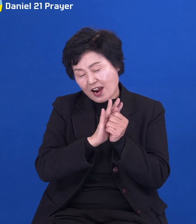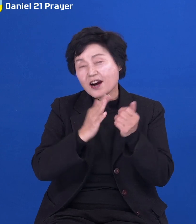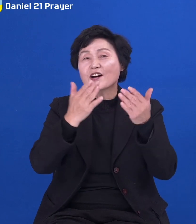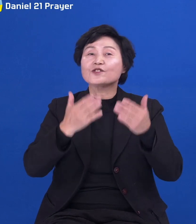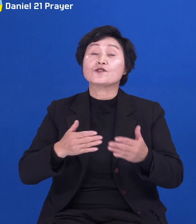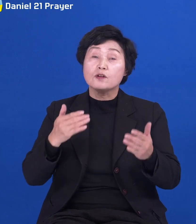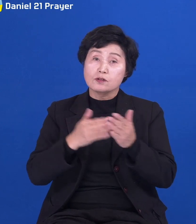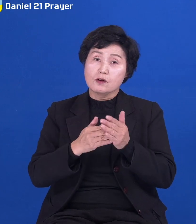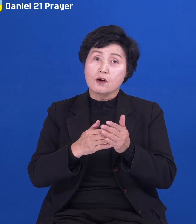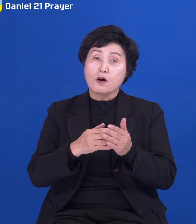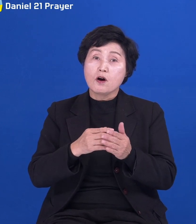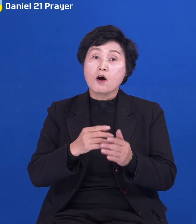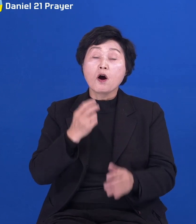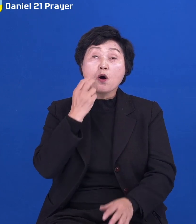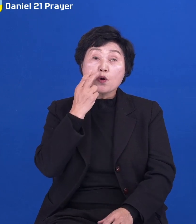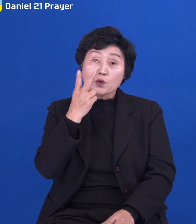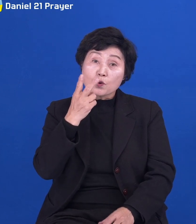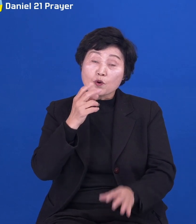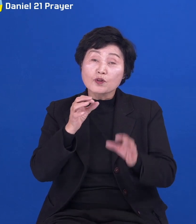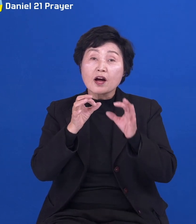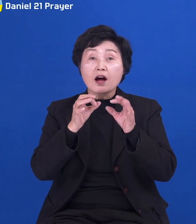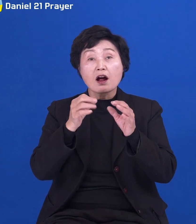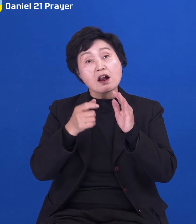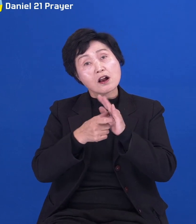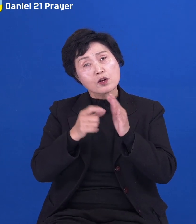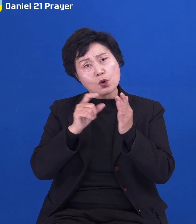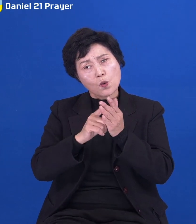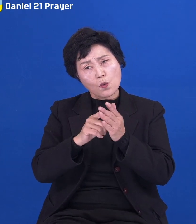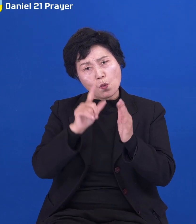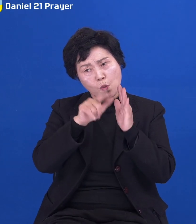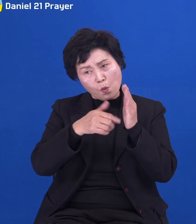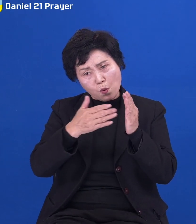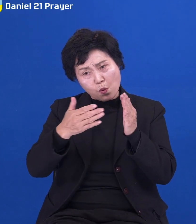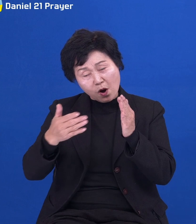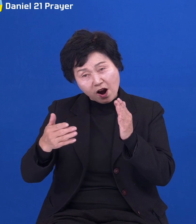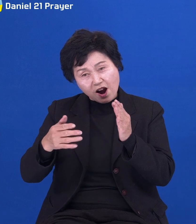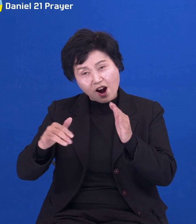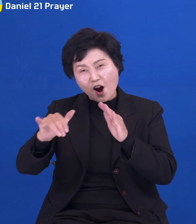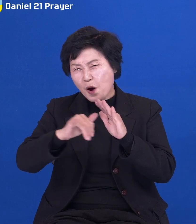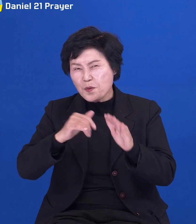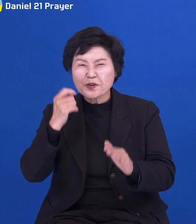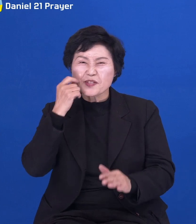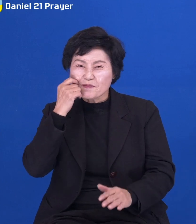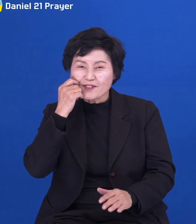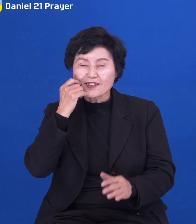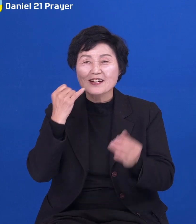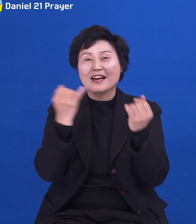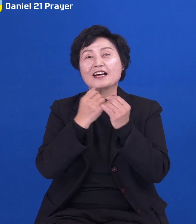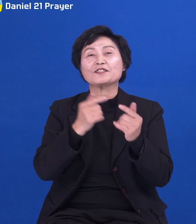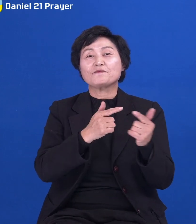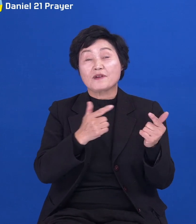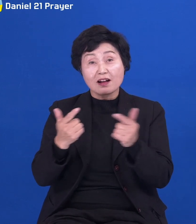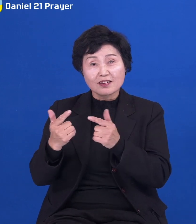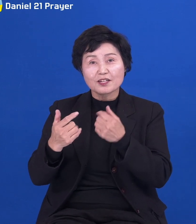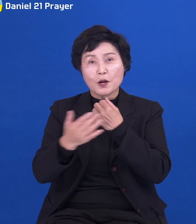정도 지나갔어요. 소매치기는 고사하고 아무것도 못하고 아주머니들의 심부름만 열심히 하고 있었어요.